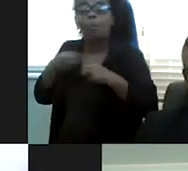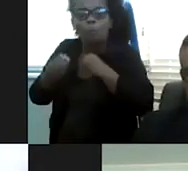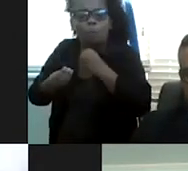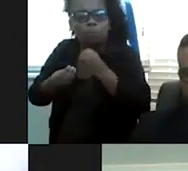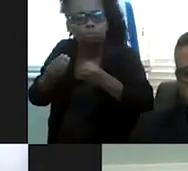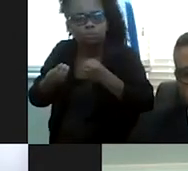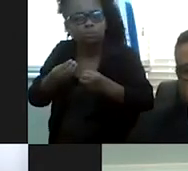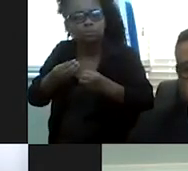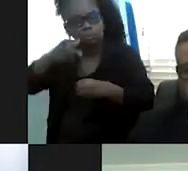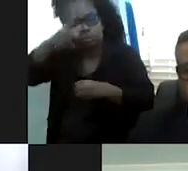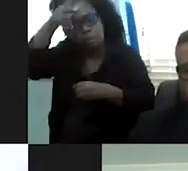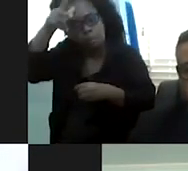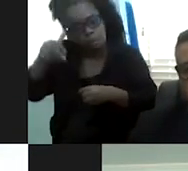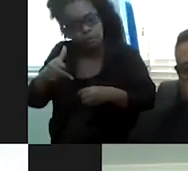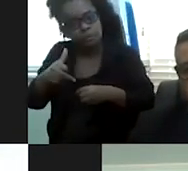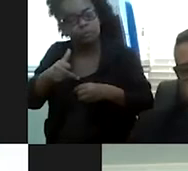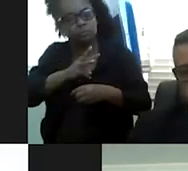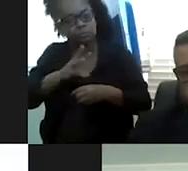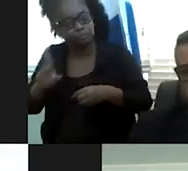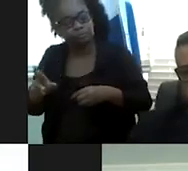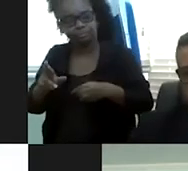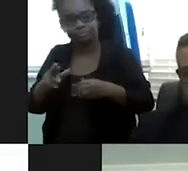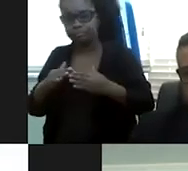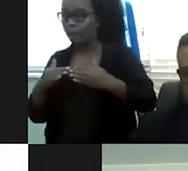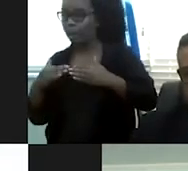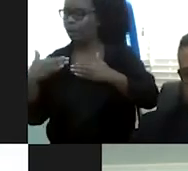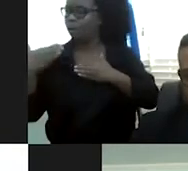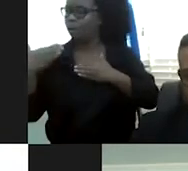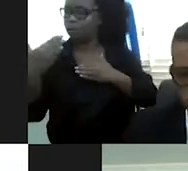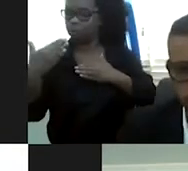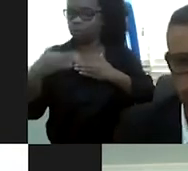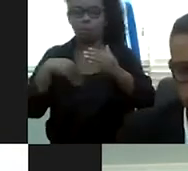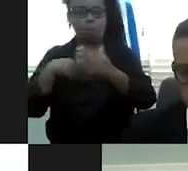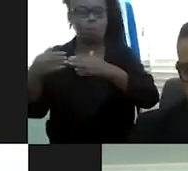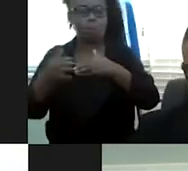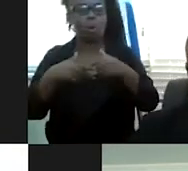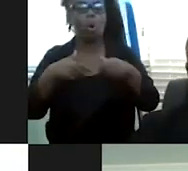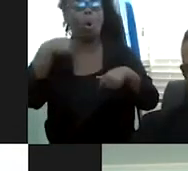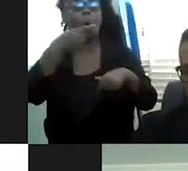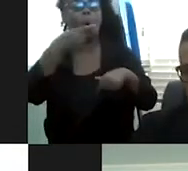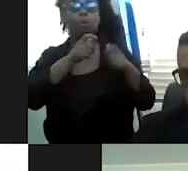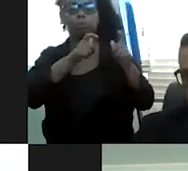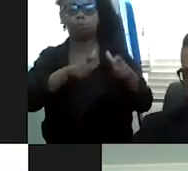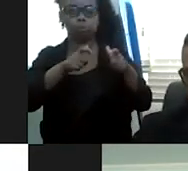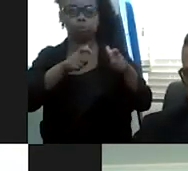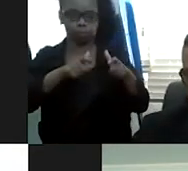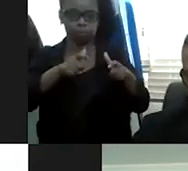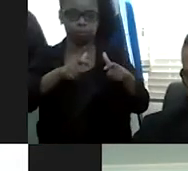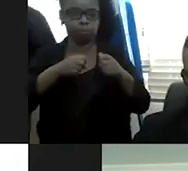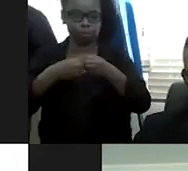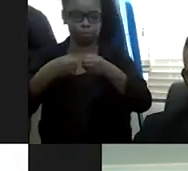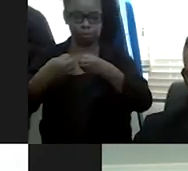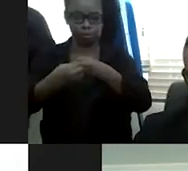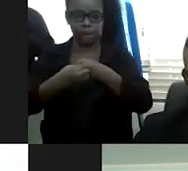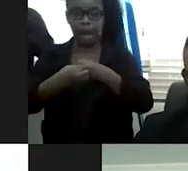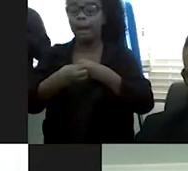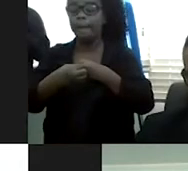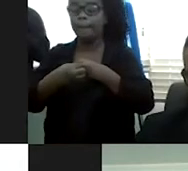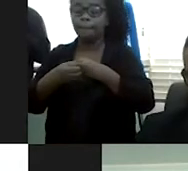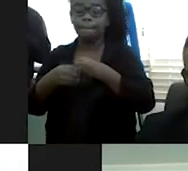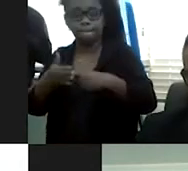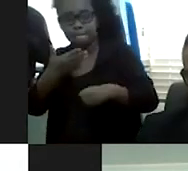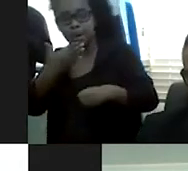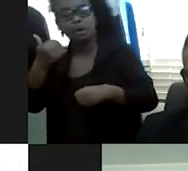de qualquer outro município, até do Rio de Janeiro. Fico muito feliz de estar participando de tudo